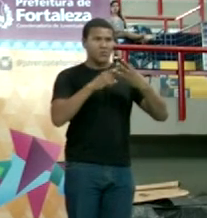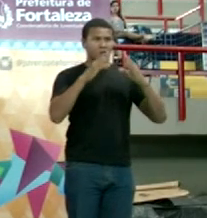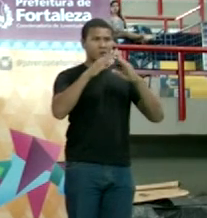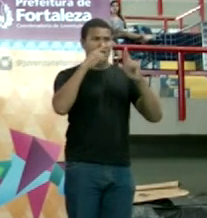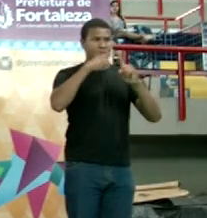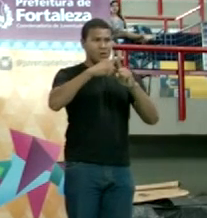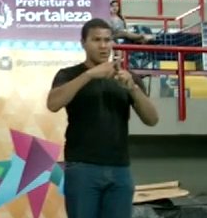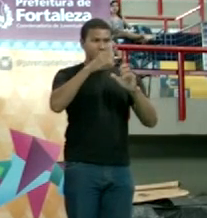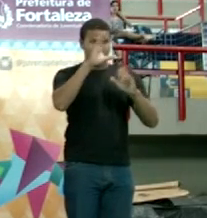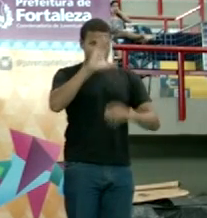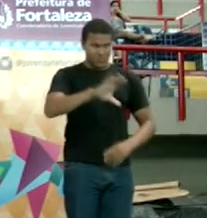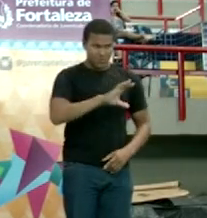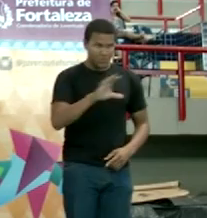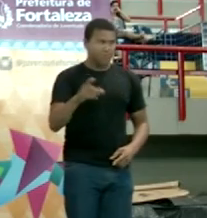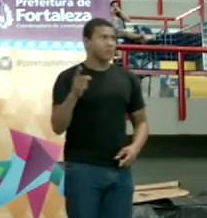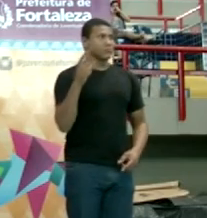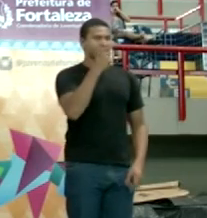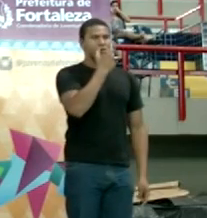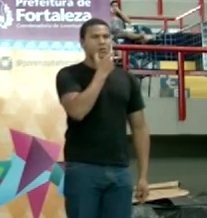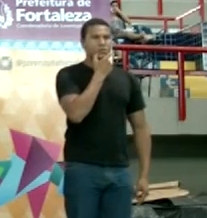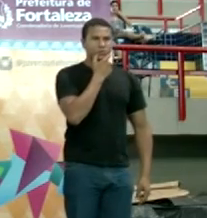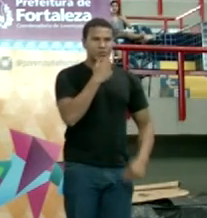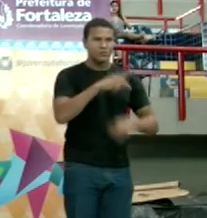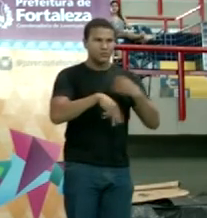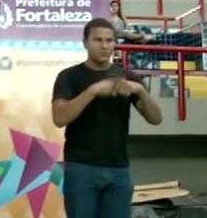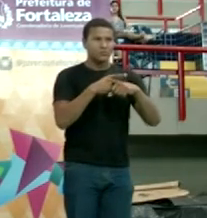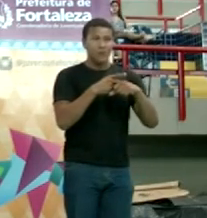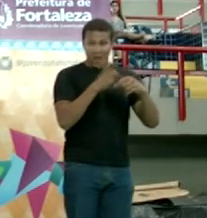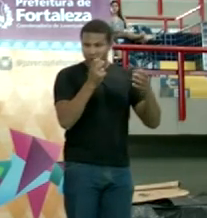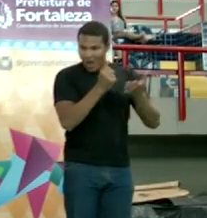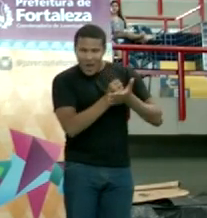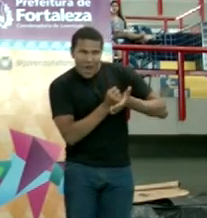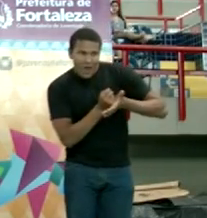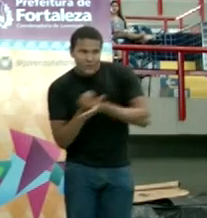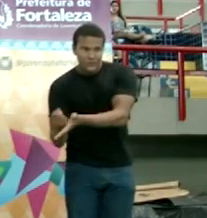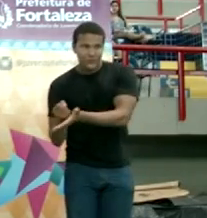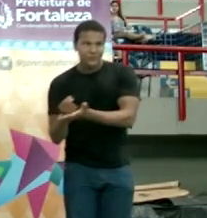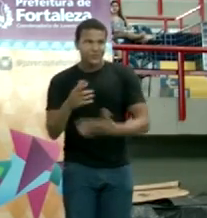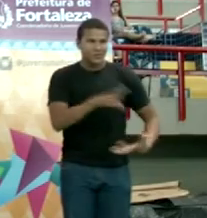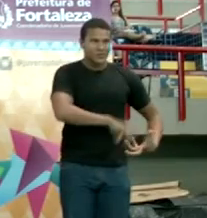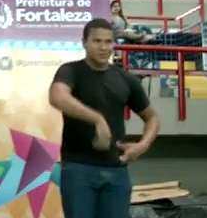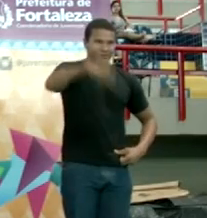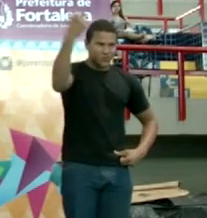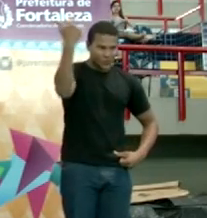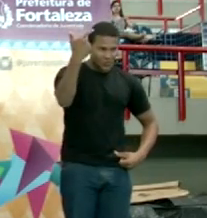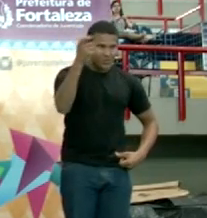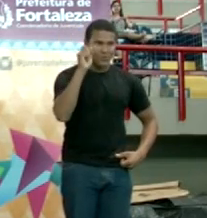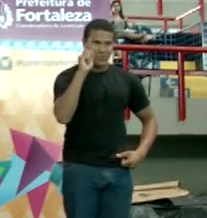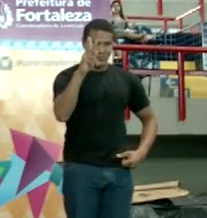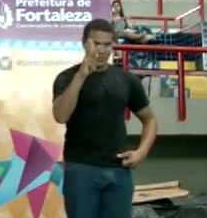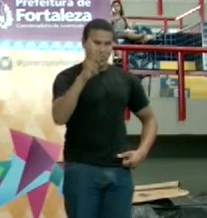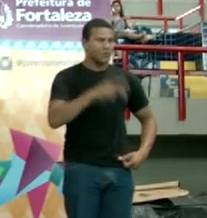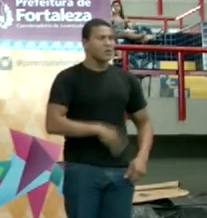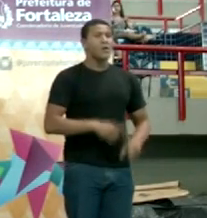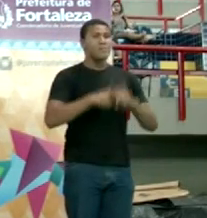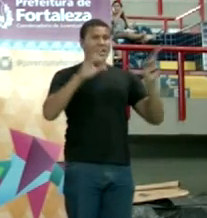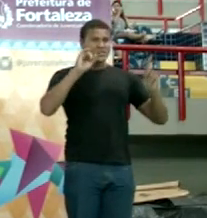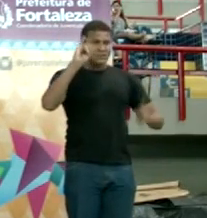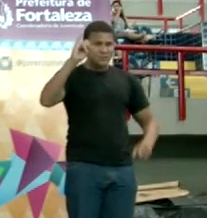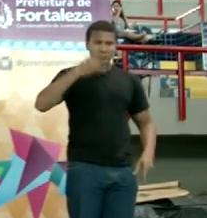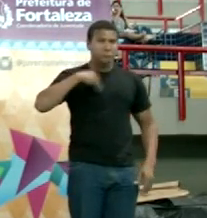ele governar com o apoio desses grupos, ele vai se manter no poder. No dia que ele se colocar contra